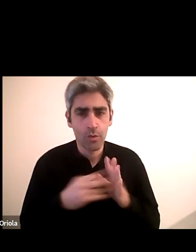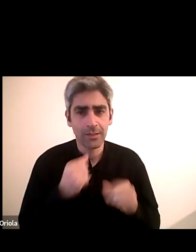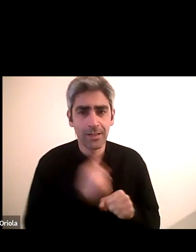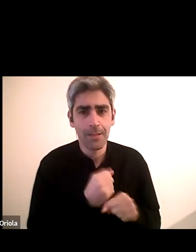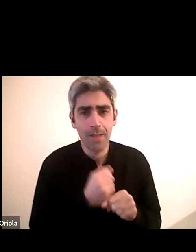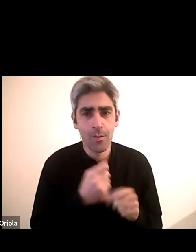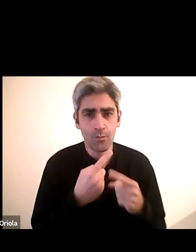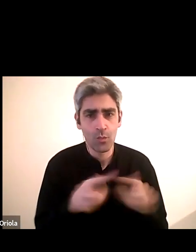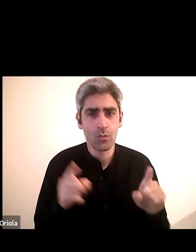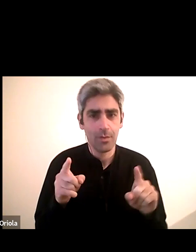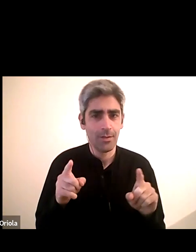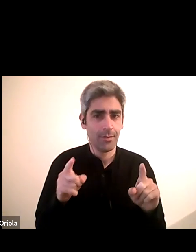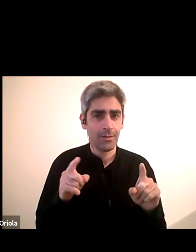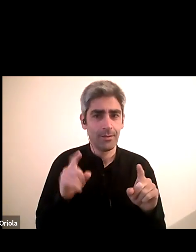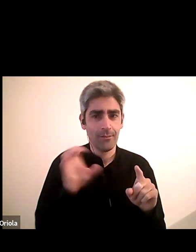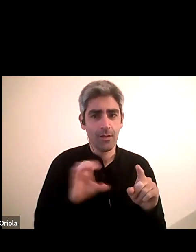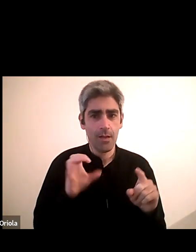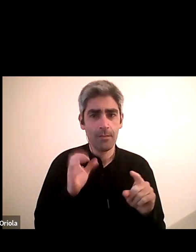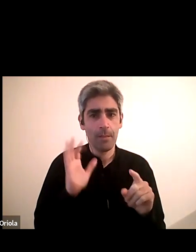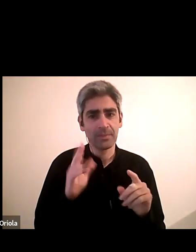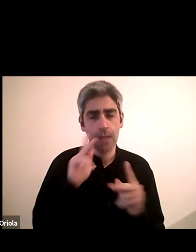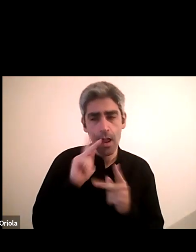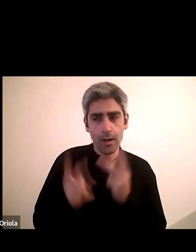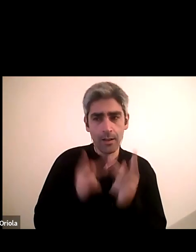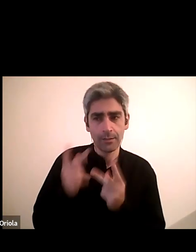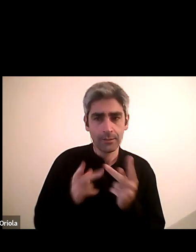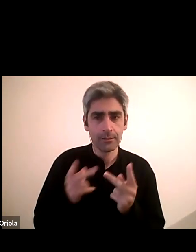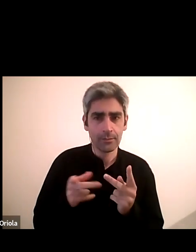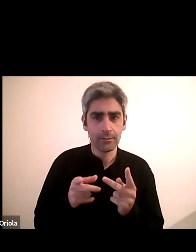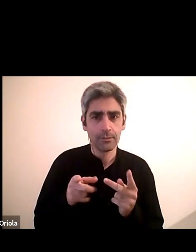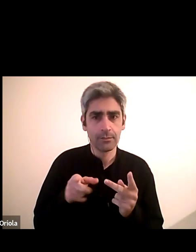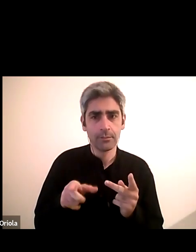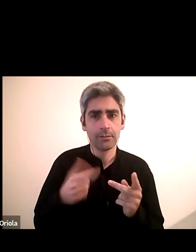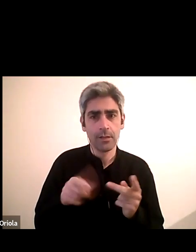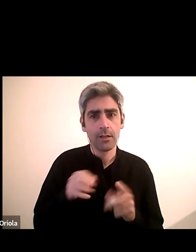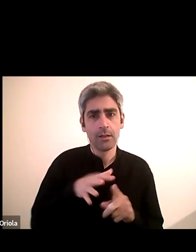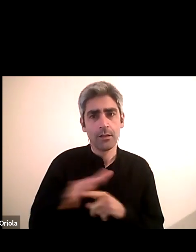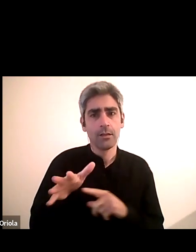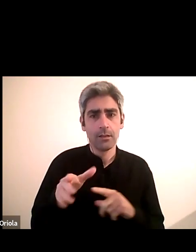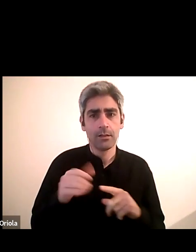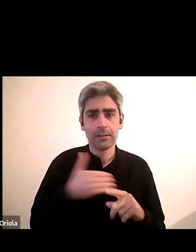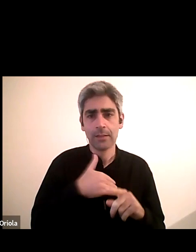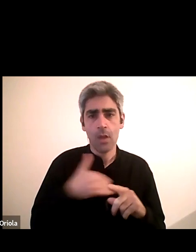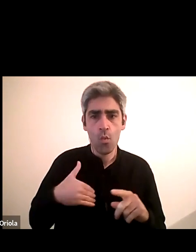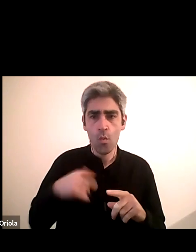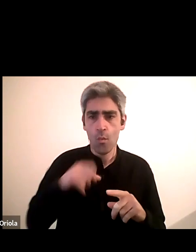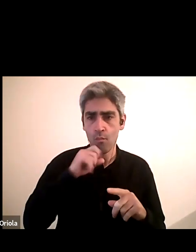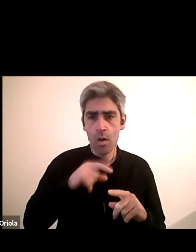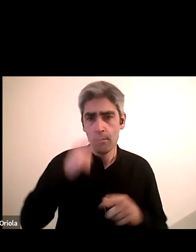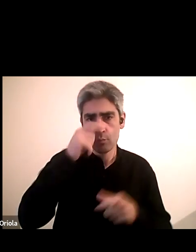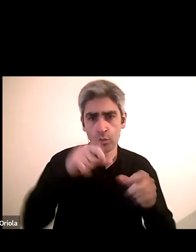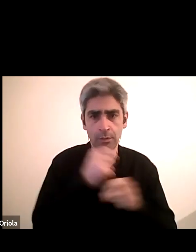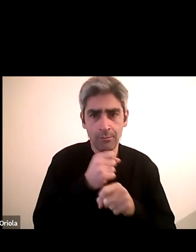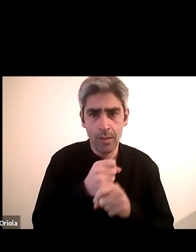trabalho que temos que analisar porque têm efeitos na saúde daqueles que desenvolvem